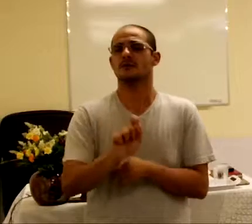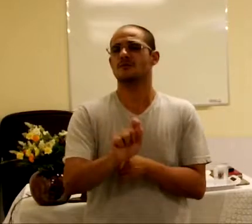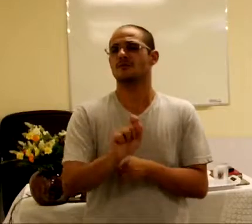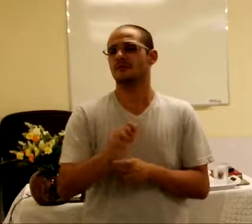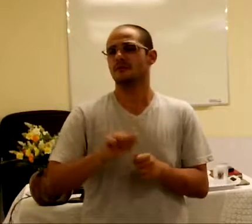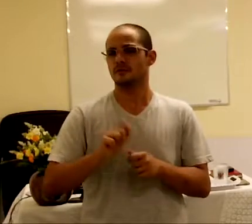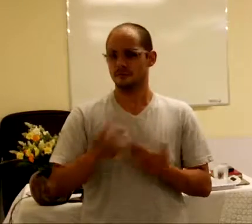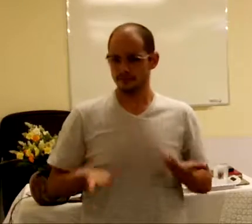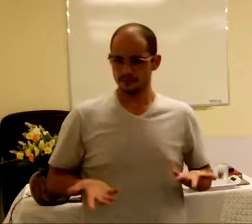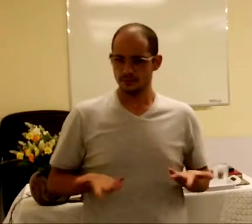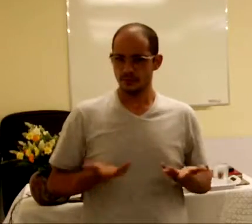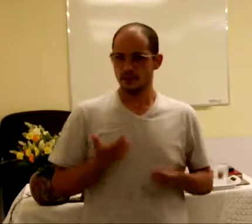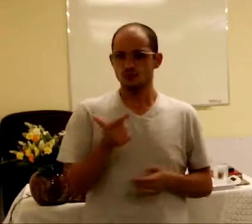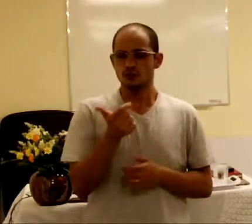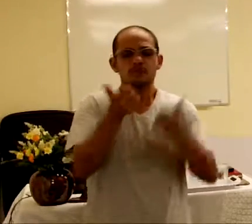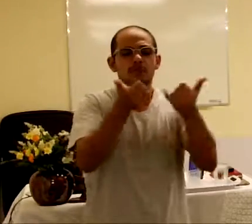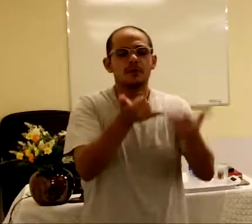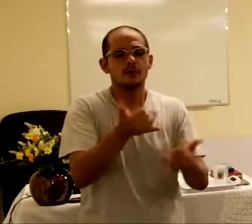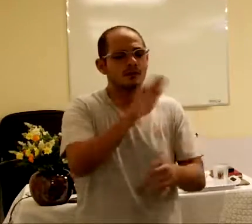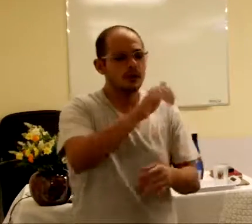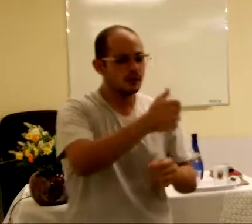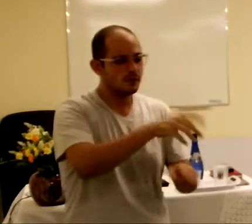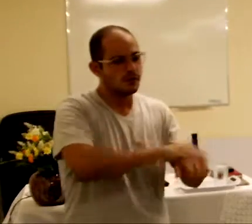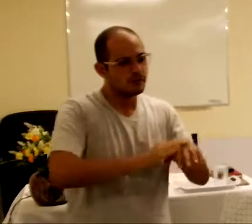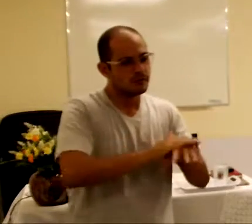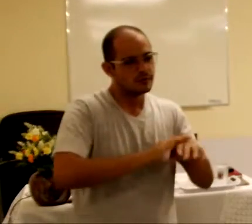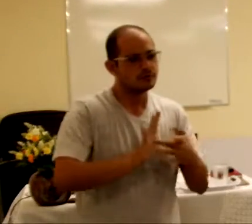o traquejo. O que ele fazia? Não, vem cá falar com Jesus.